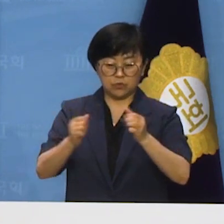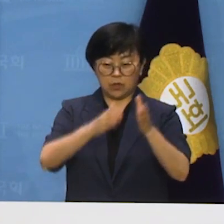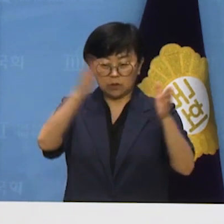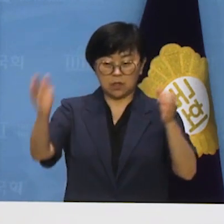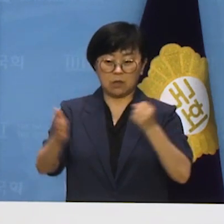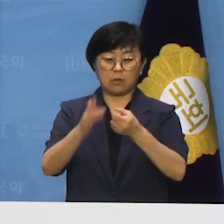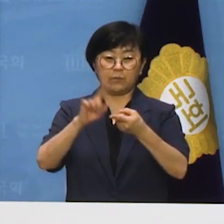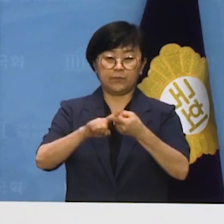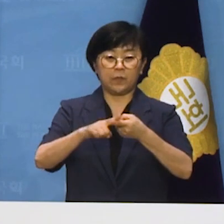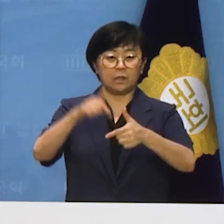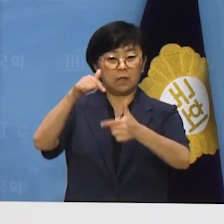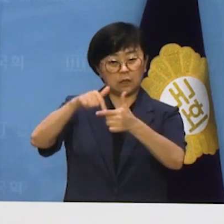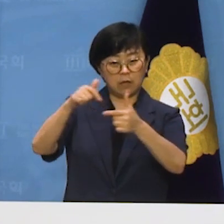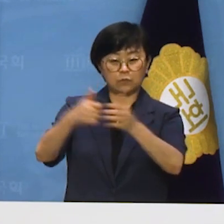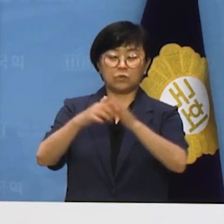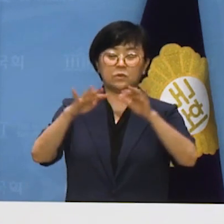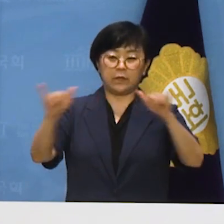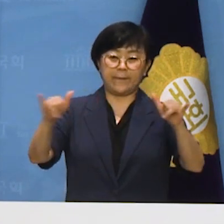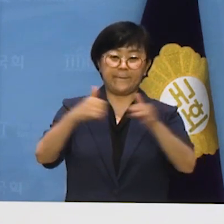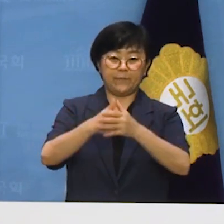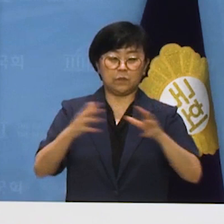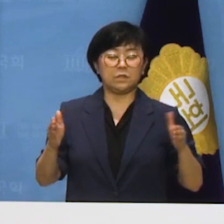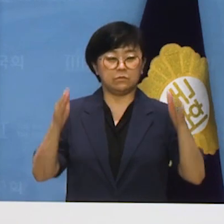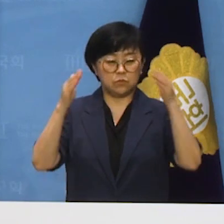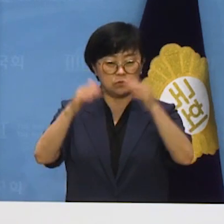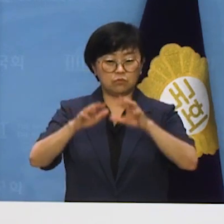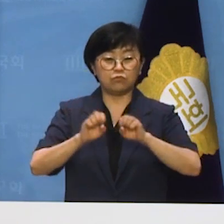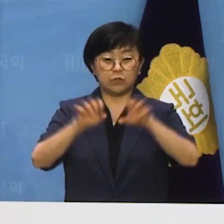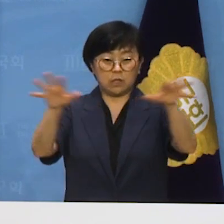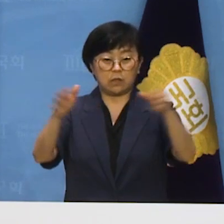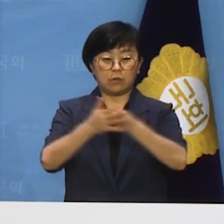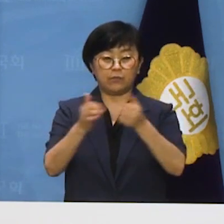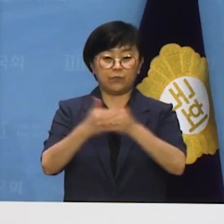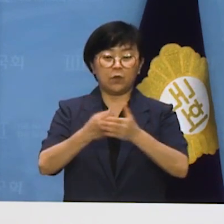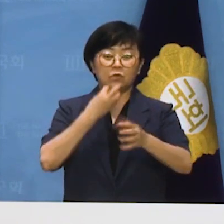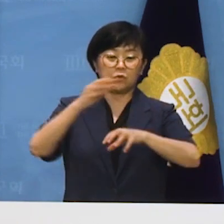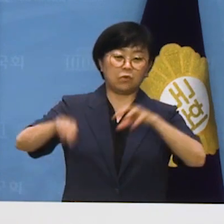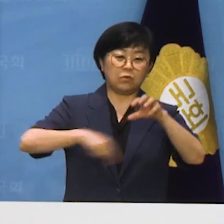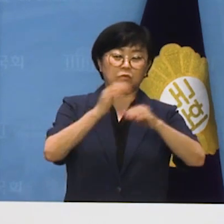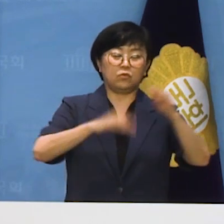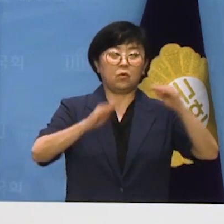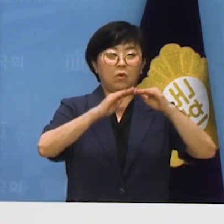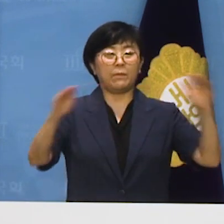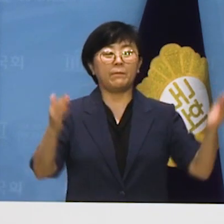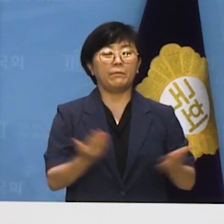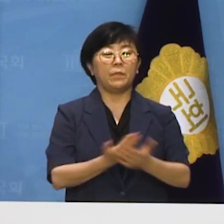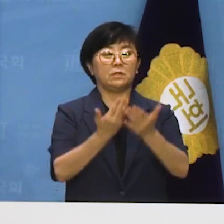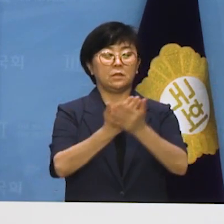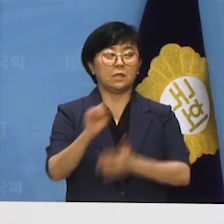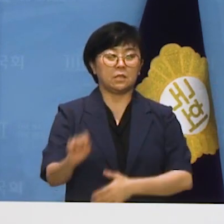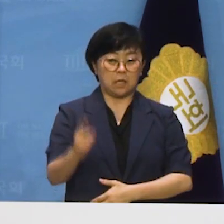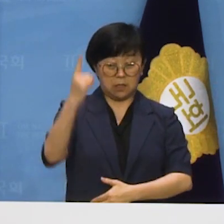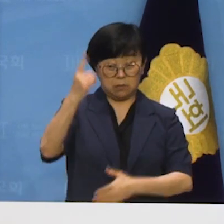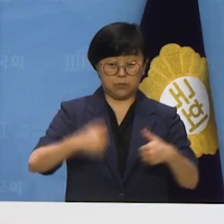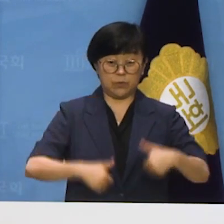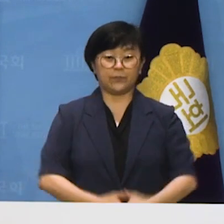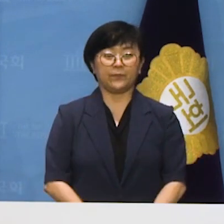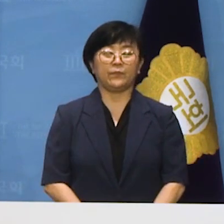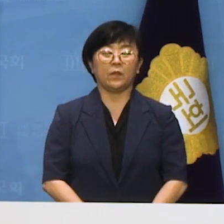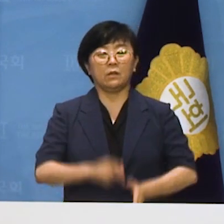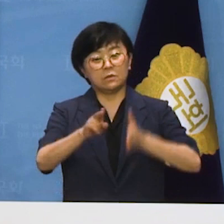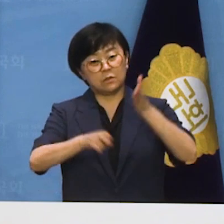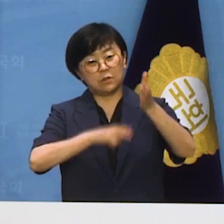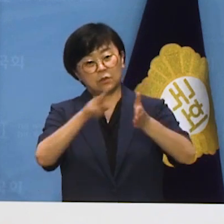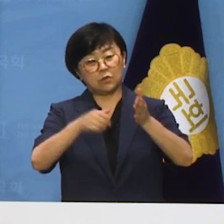남동부에 지중된 인구와 자원의 집중을 분산하고 수도권의 균형발전을 시작하는 계기가 되어야 할 것입니다